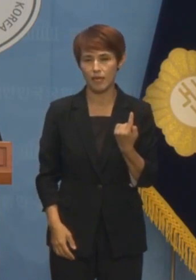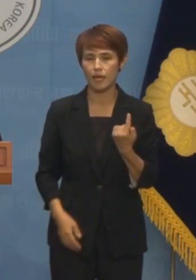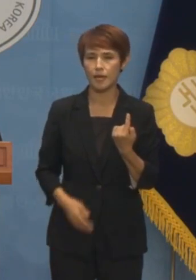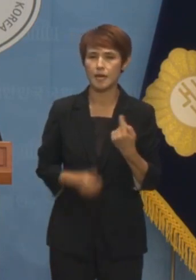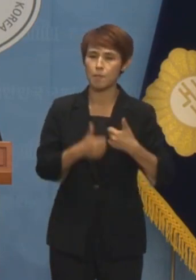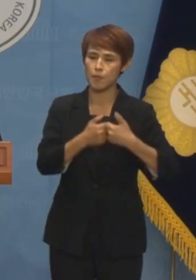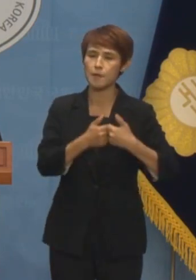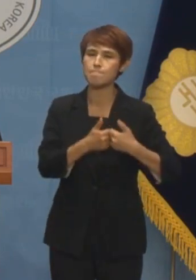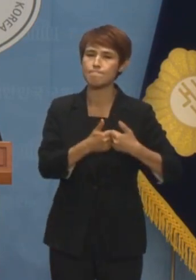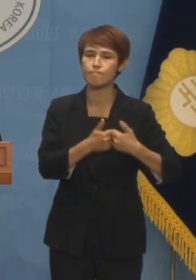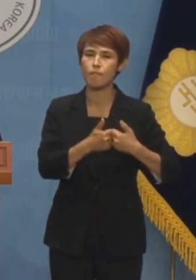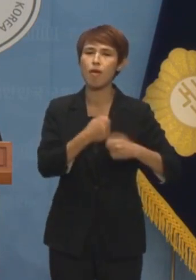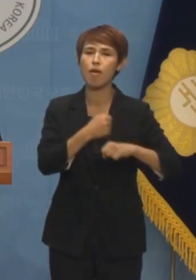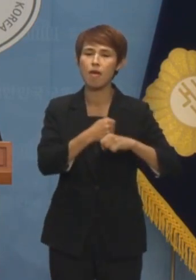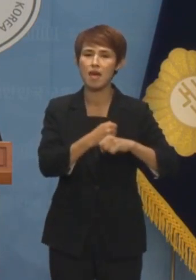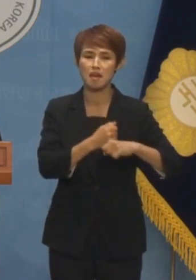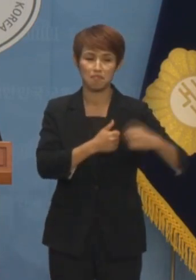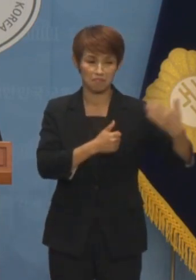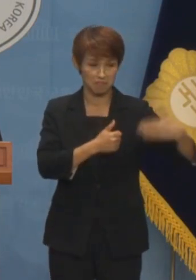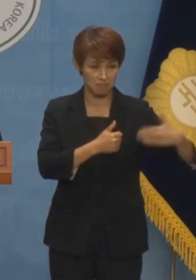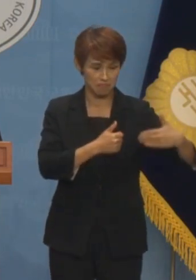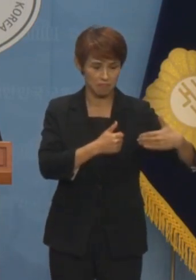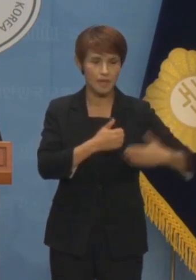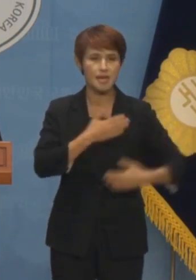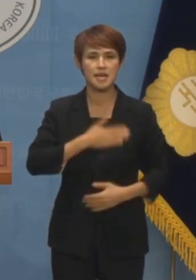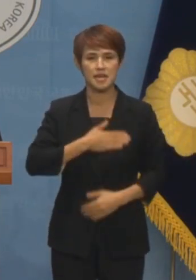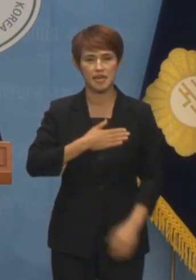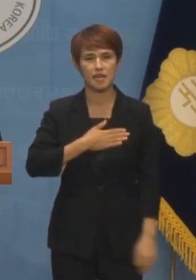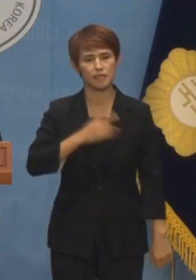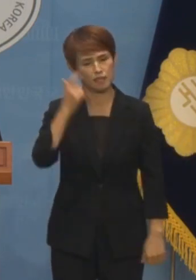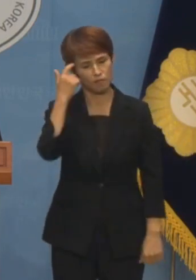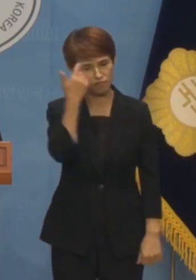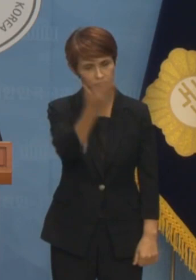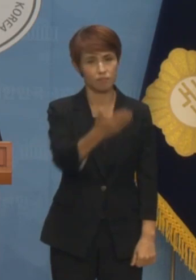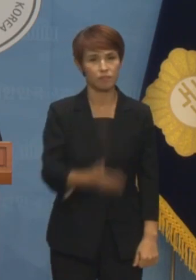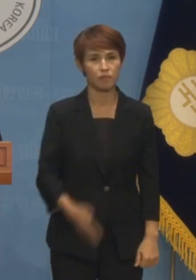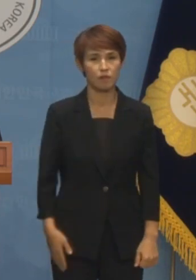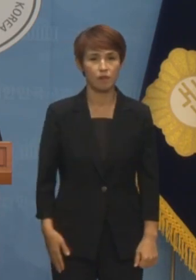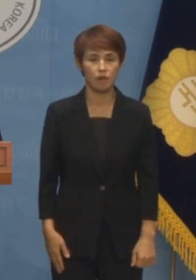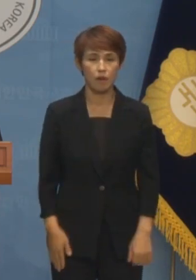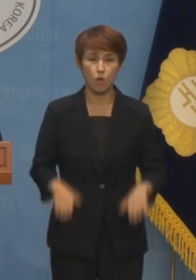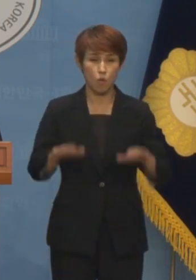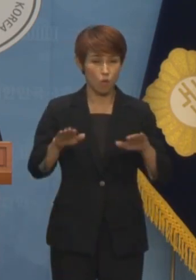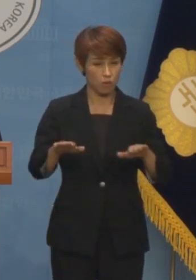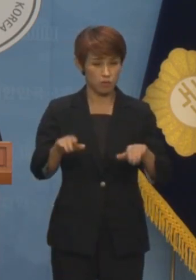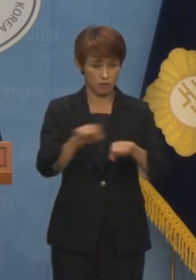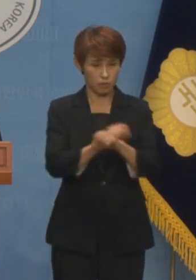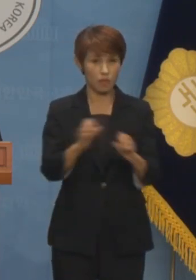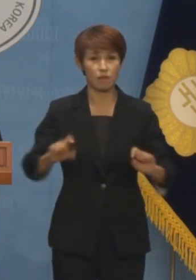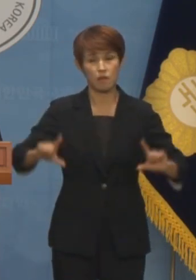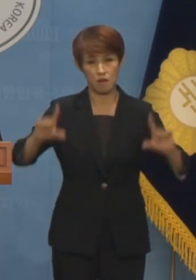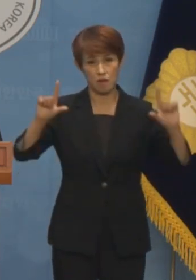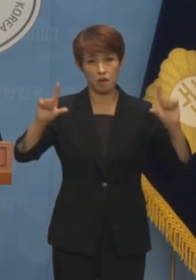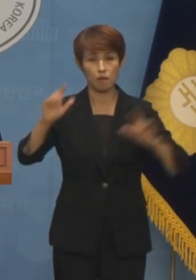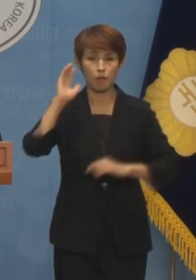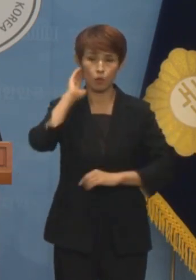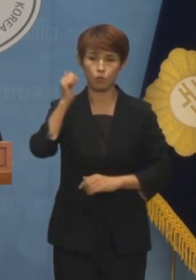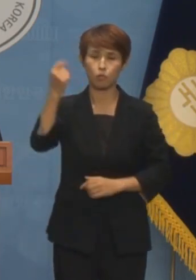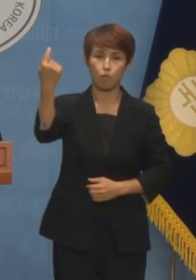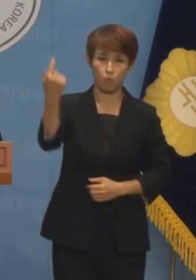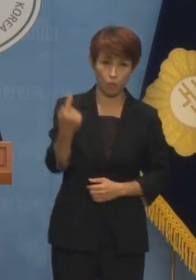면담을 요청하라고 해서 제가 물었습니다. 오늘 같은 날 대통령도